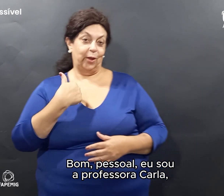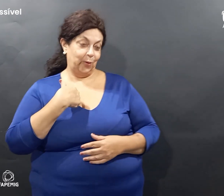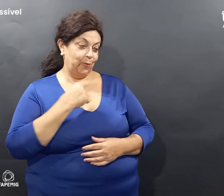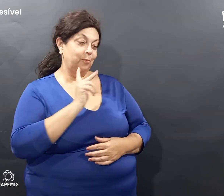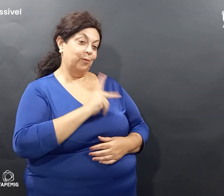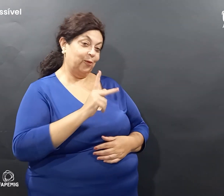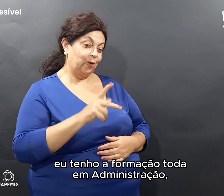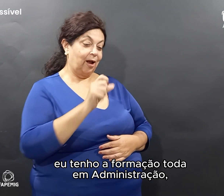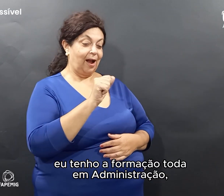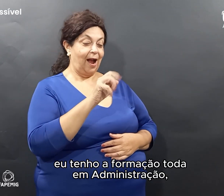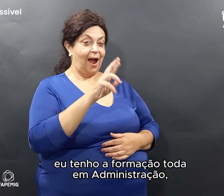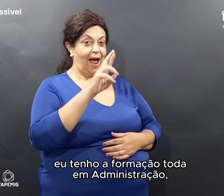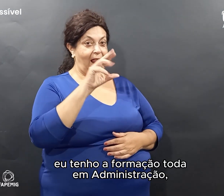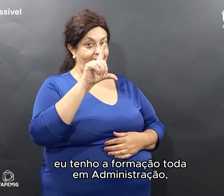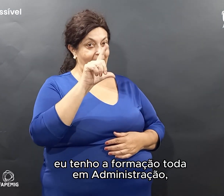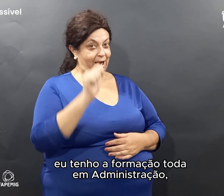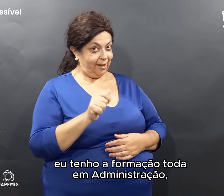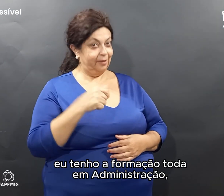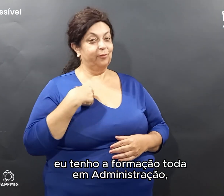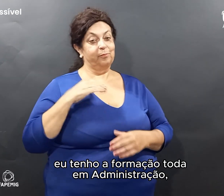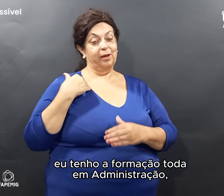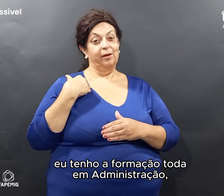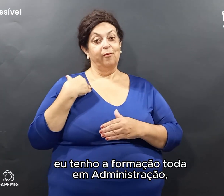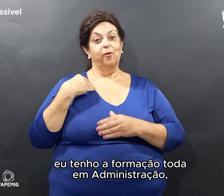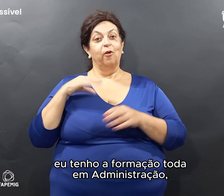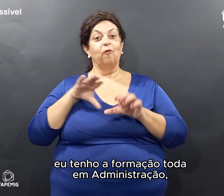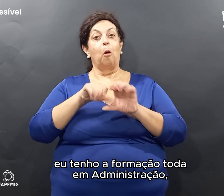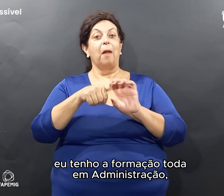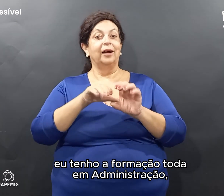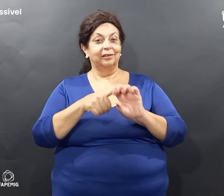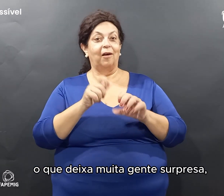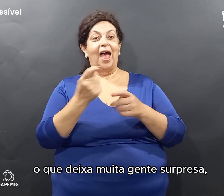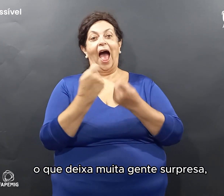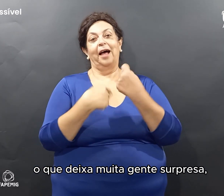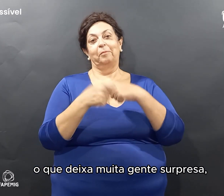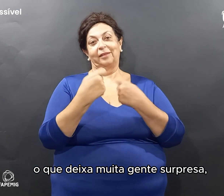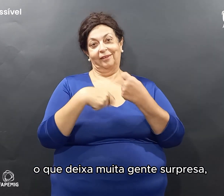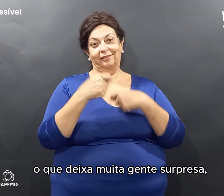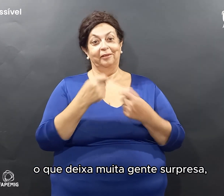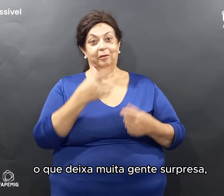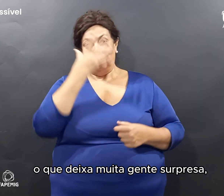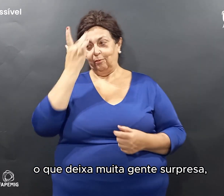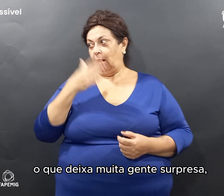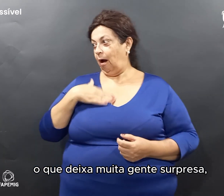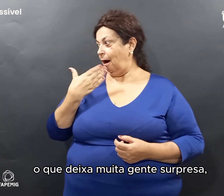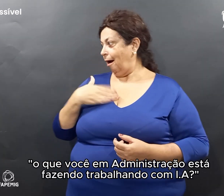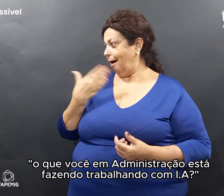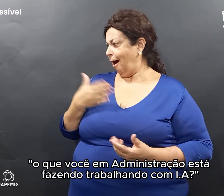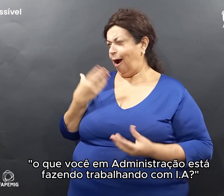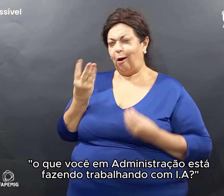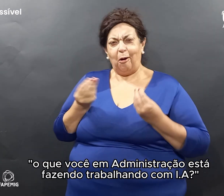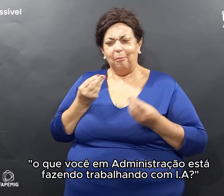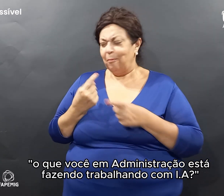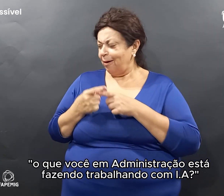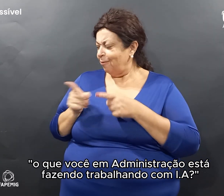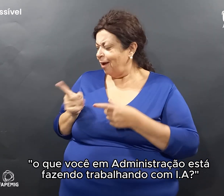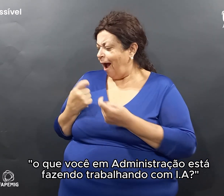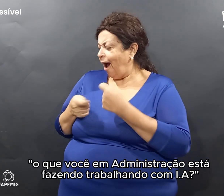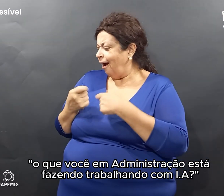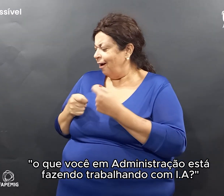Carla, eu tenho a formação toda em administração, o que deixa muita gente surpresa, né? O que você em administração está fazendo trabalhando